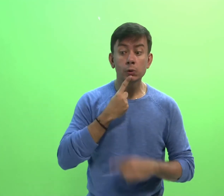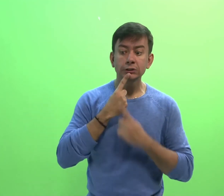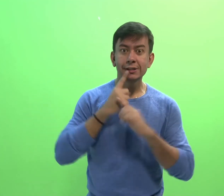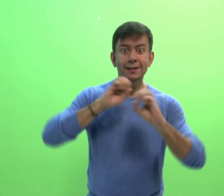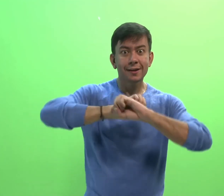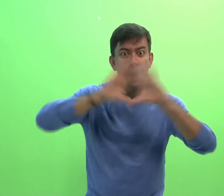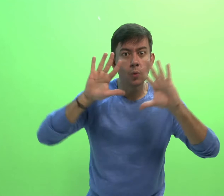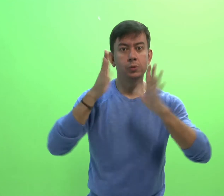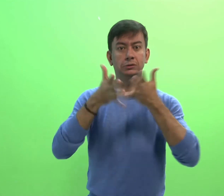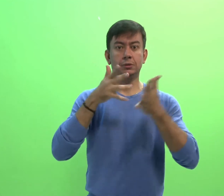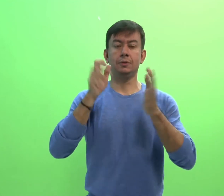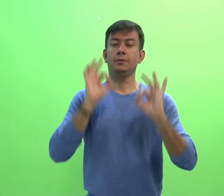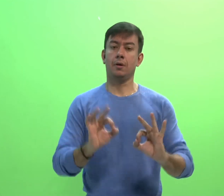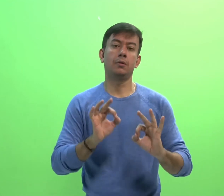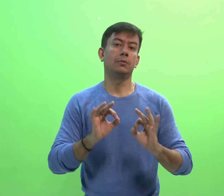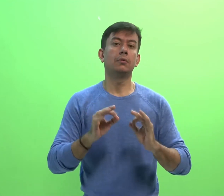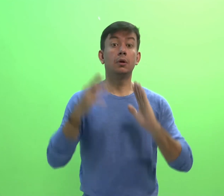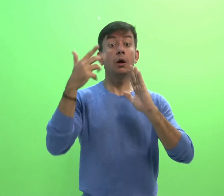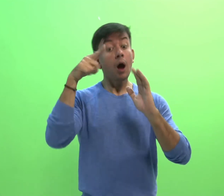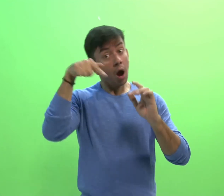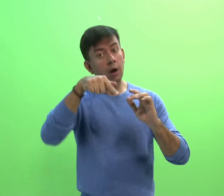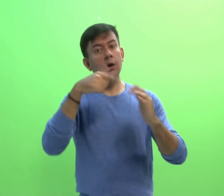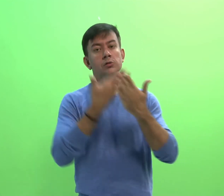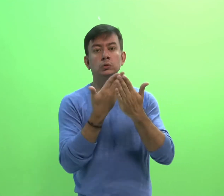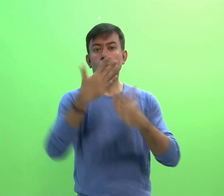Então, é o que a fonologia estuda.